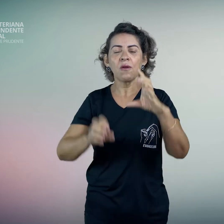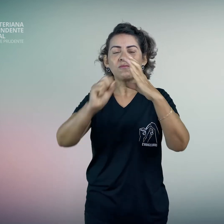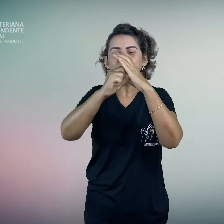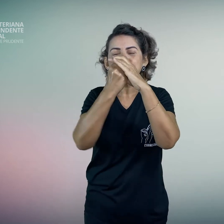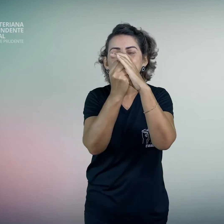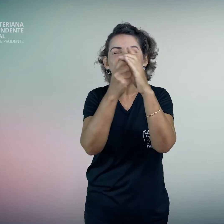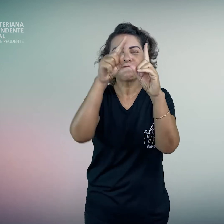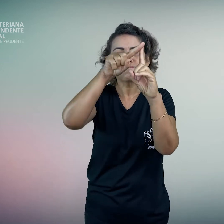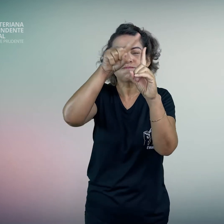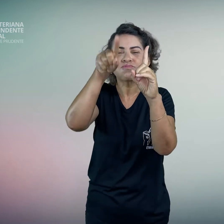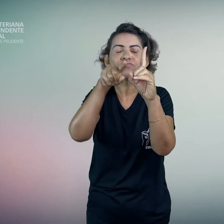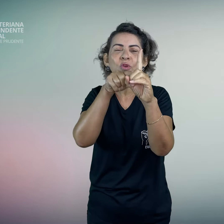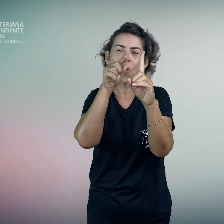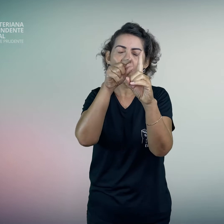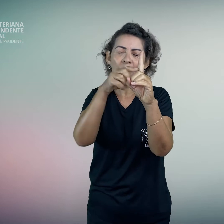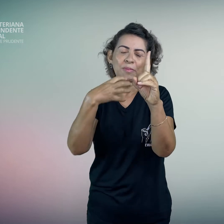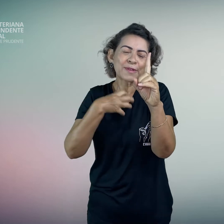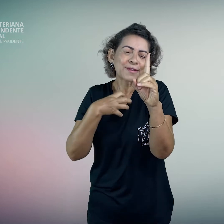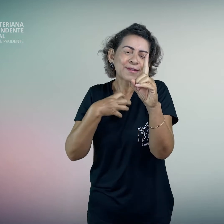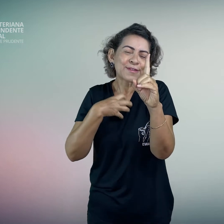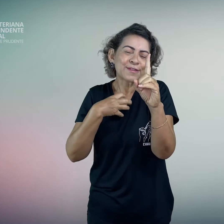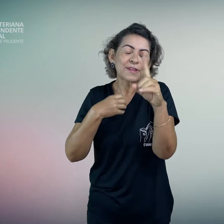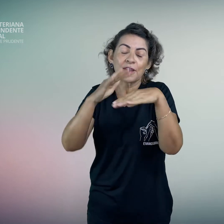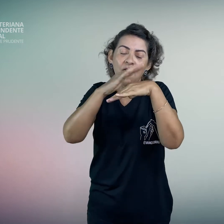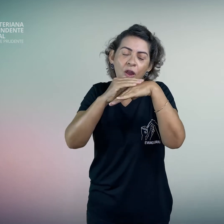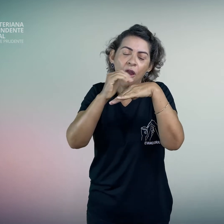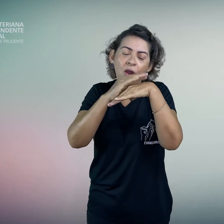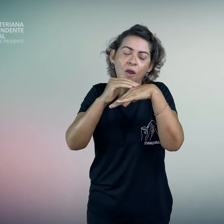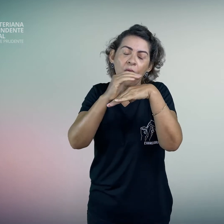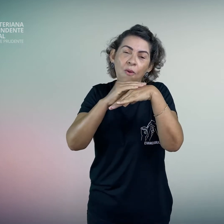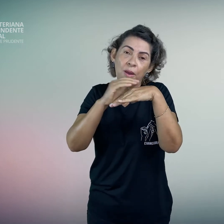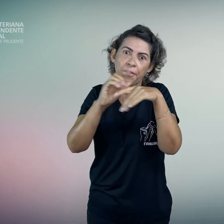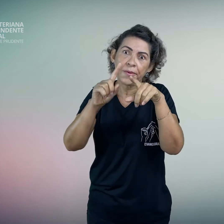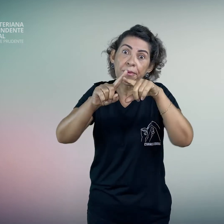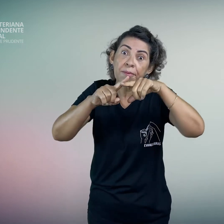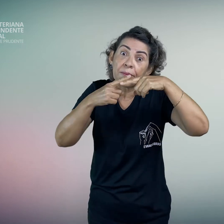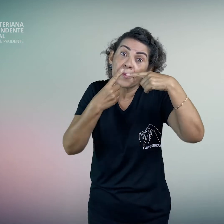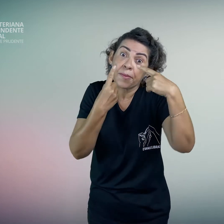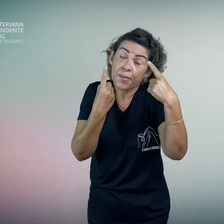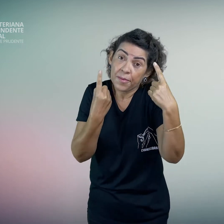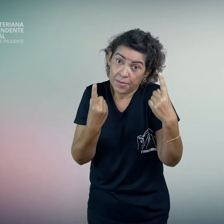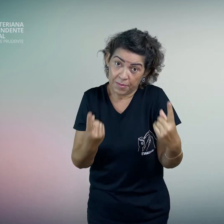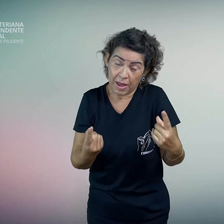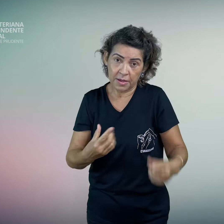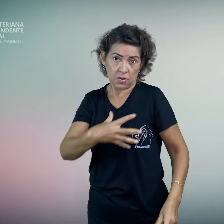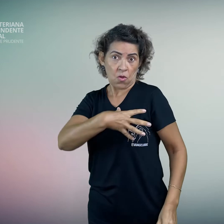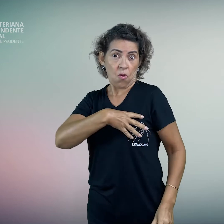O bebê já sente o amor de seus pais, mas Jefté não teve